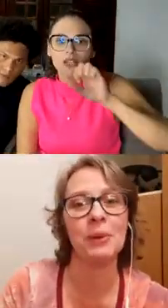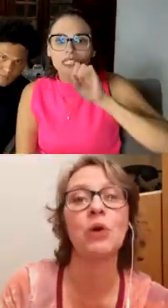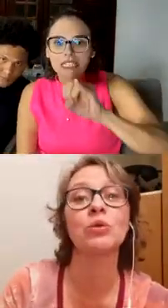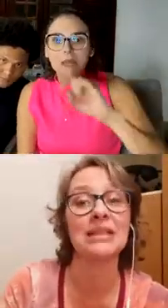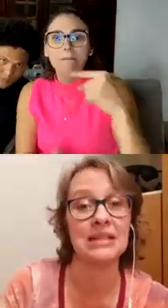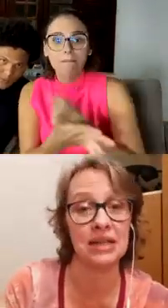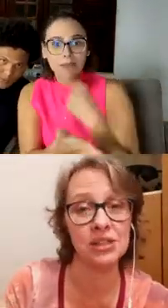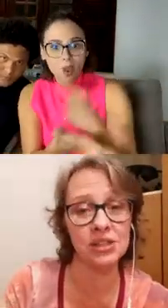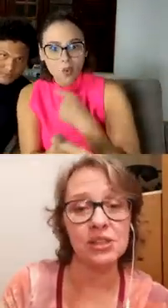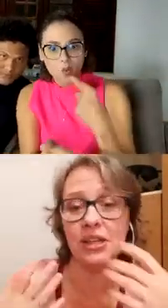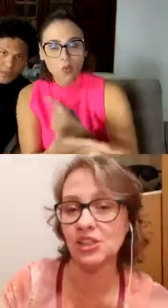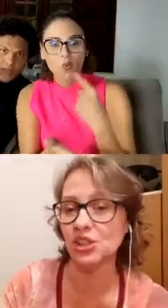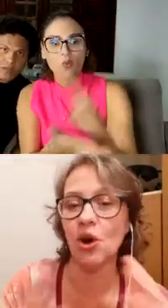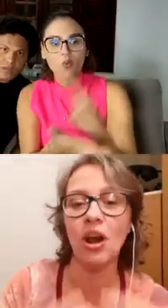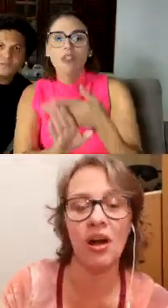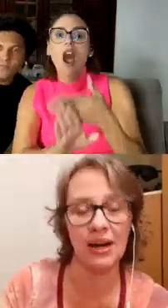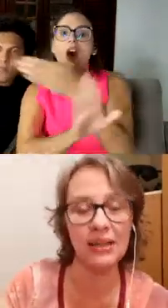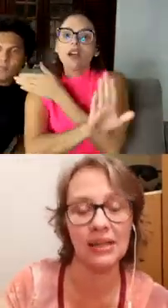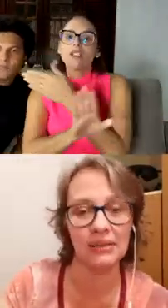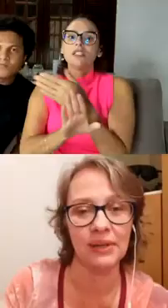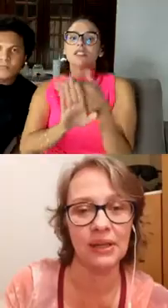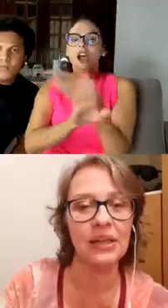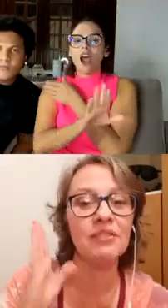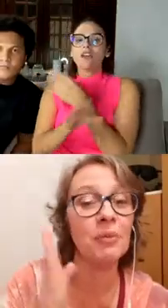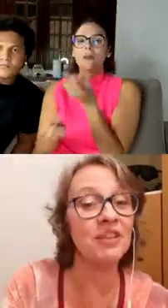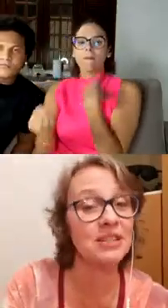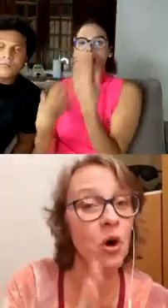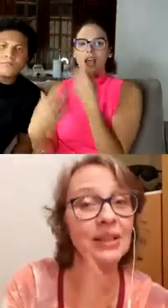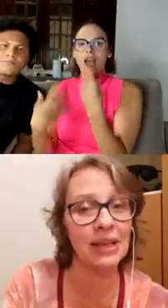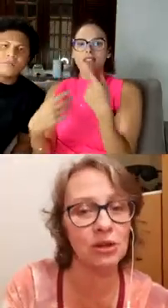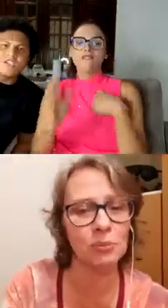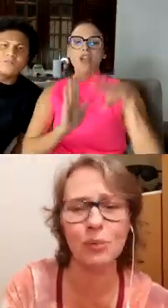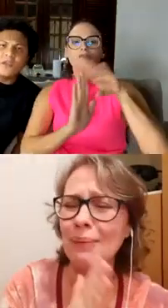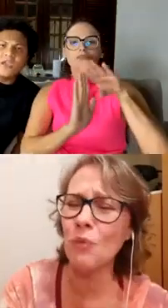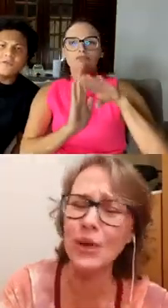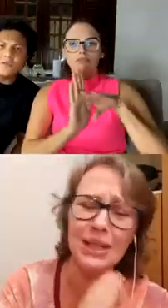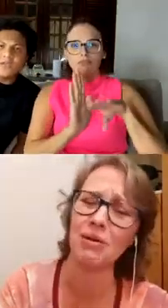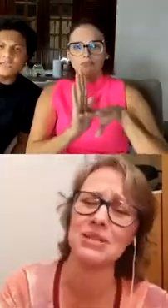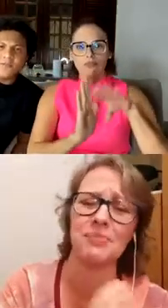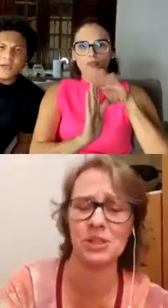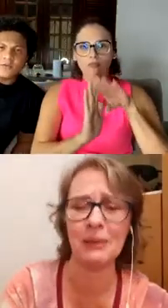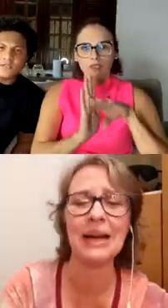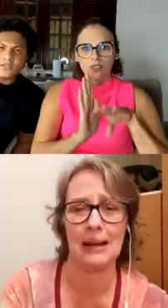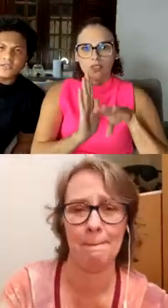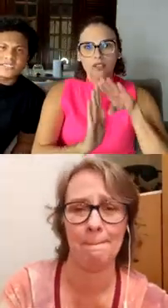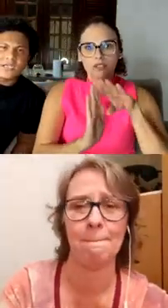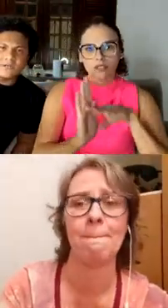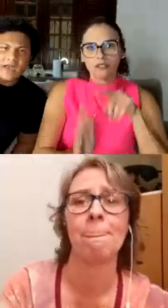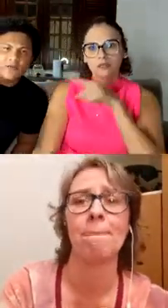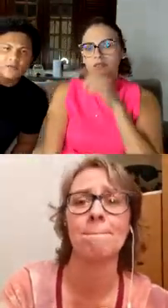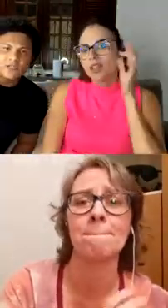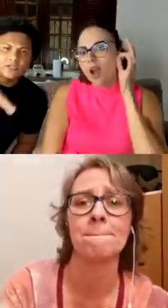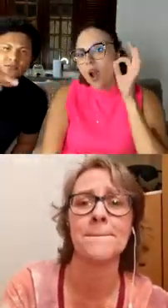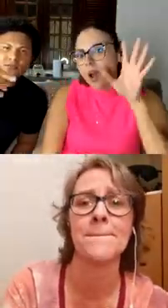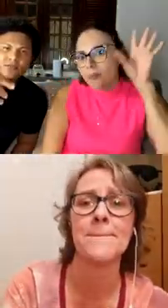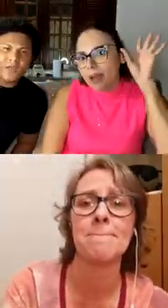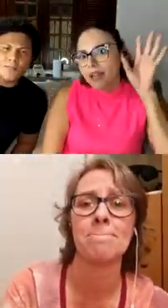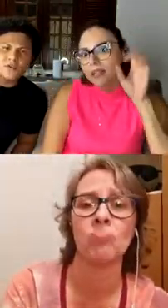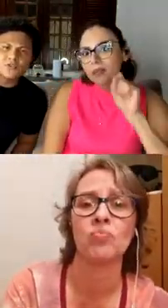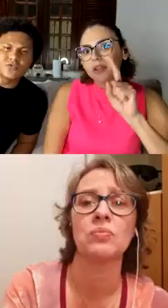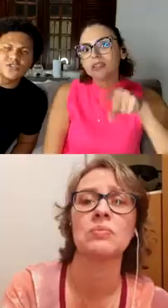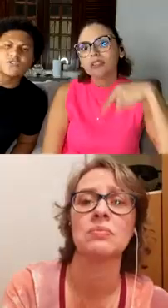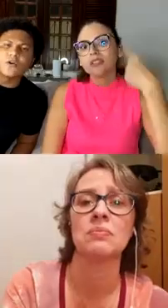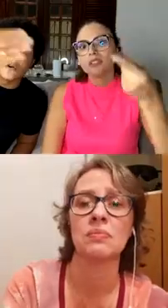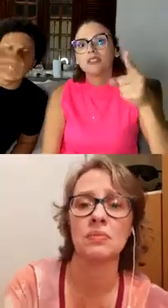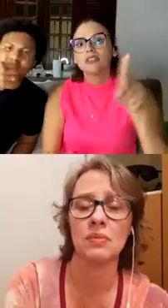as perguntas antes e a gente coloca aqui. E vamos fazer um roteiro, porque tem muita coisa para explicar. As perguntas